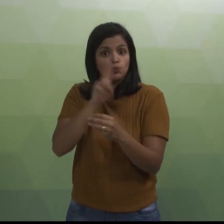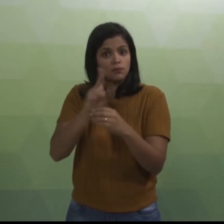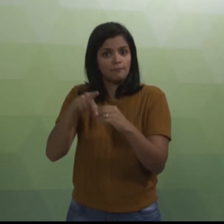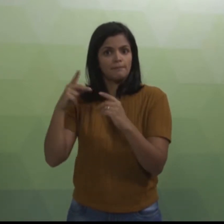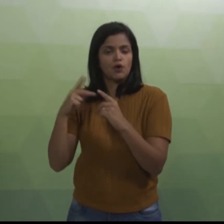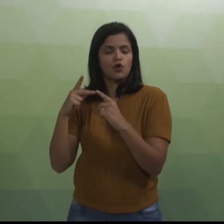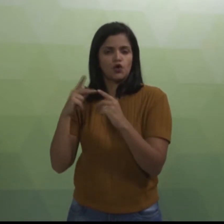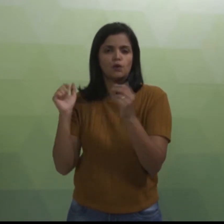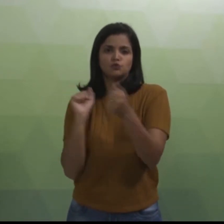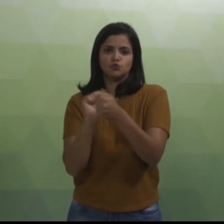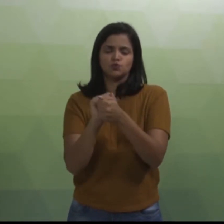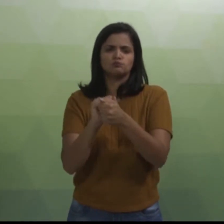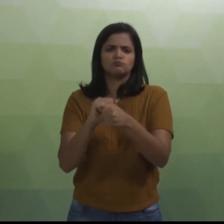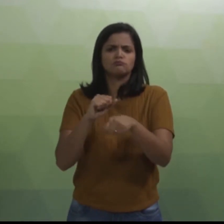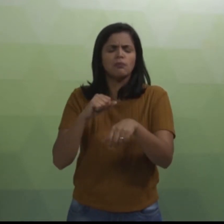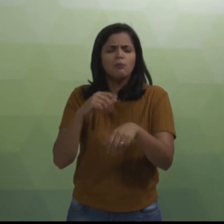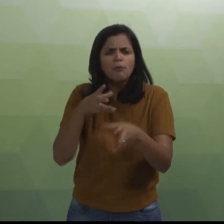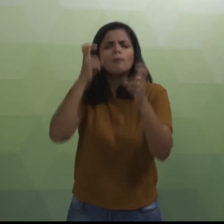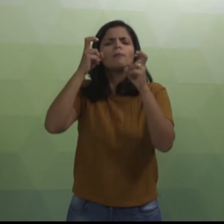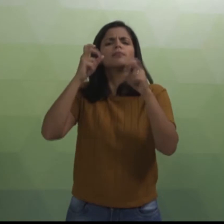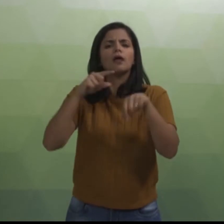pronomes utilizados nesse espaço.